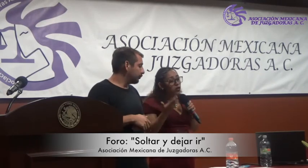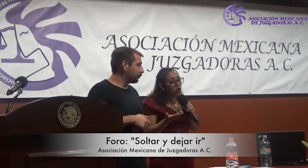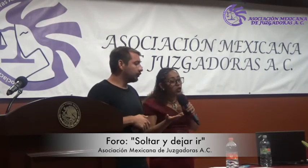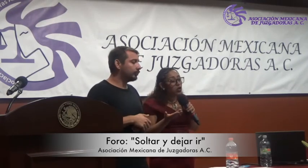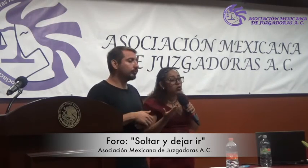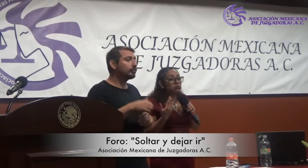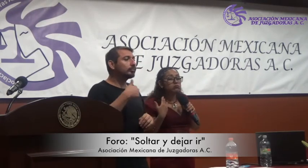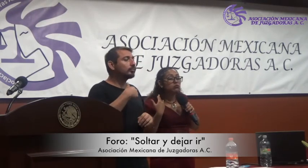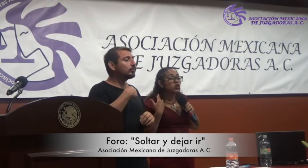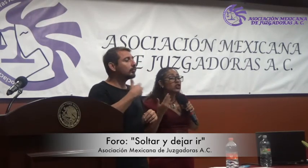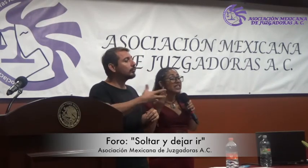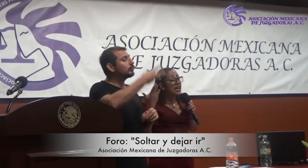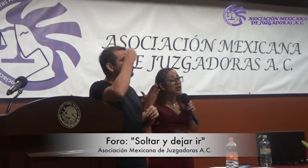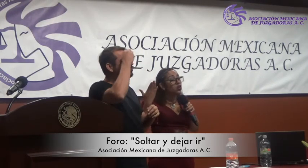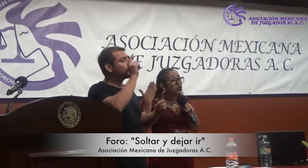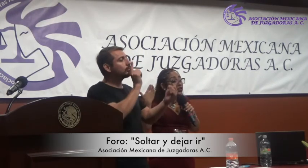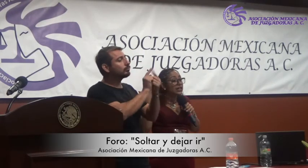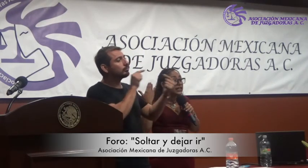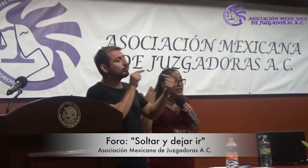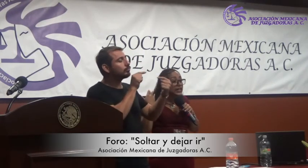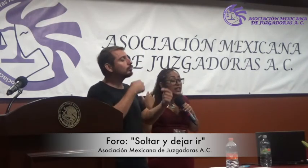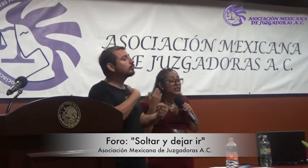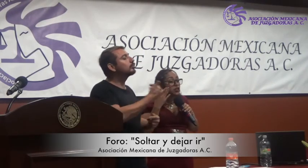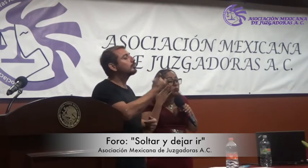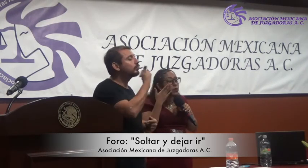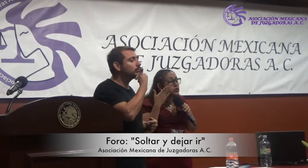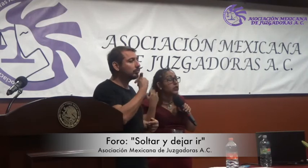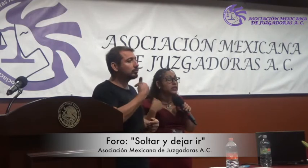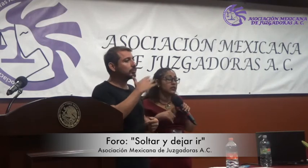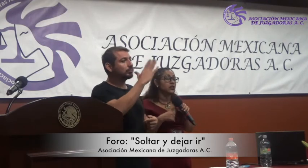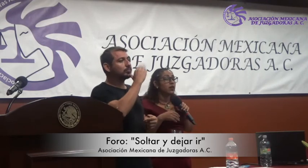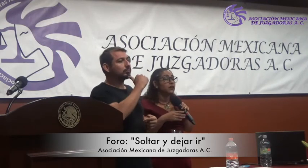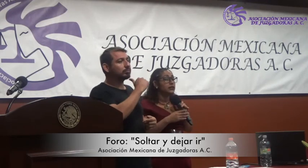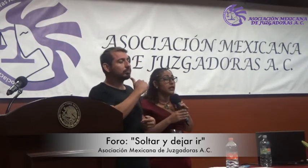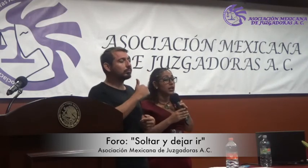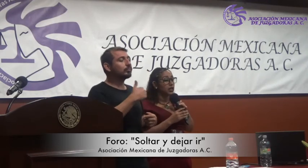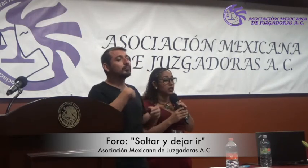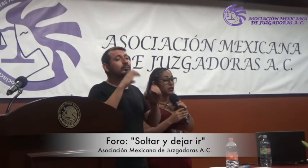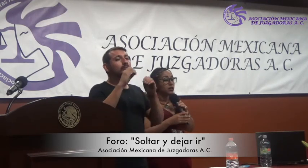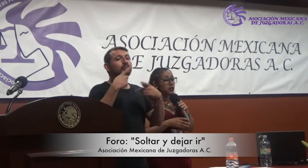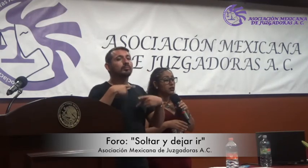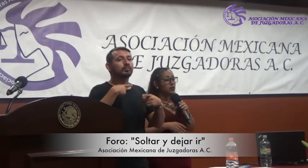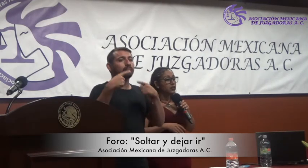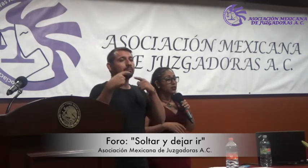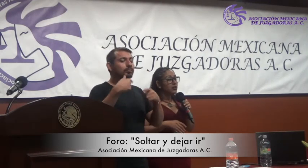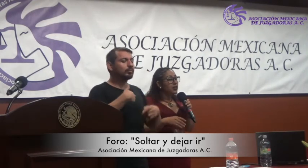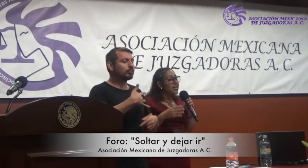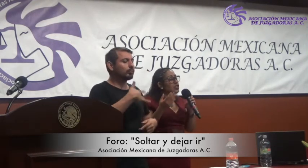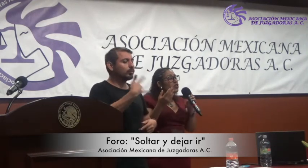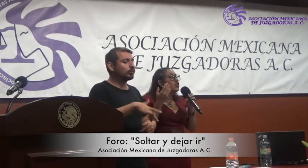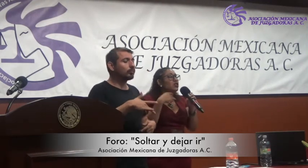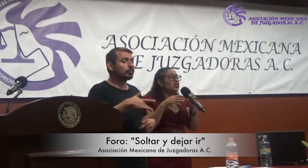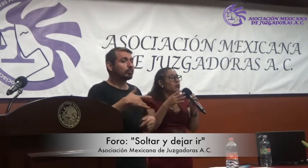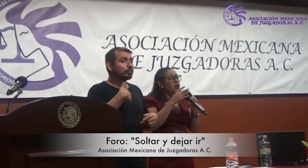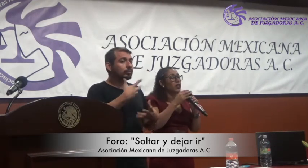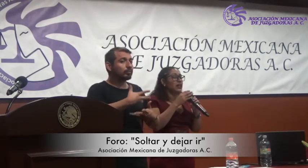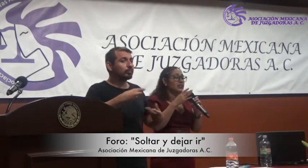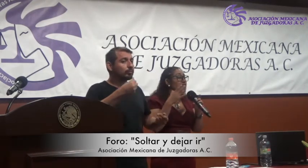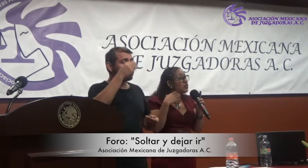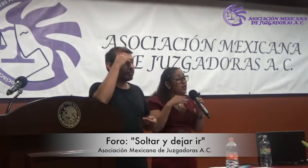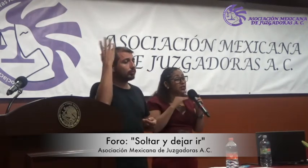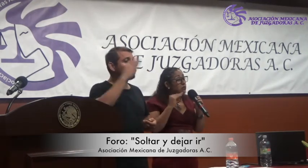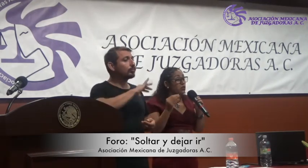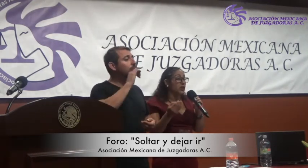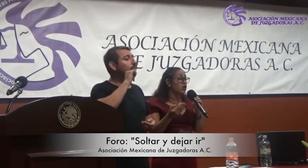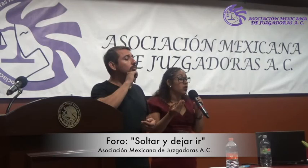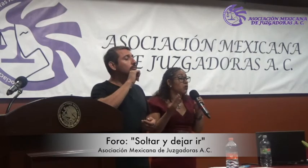No perdono, no sano otras heridas con personas que todavía están aquí. Esto, todo esto, ¿por qué es?